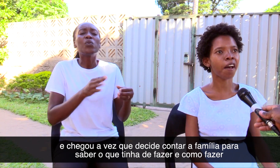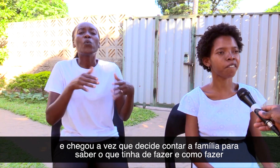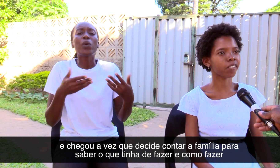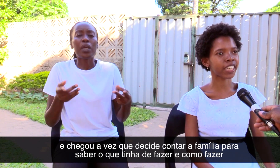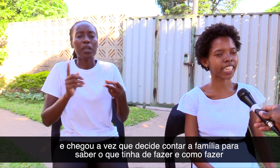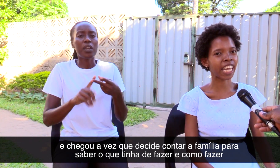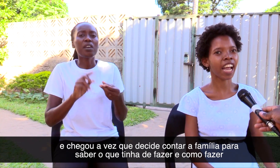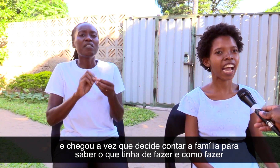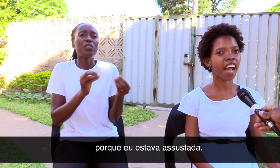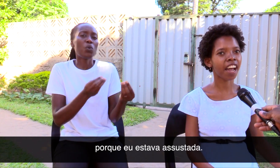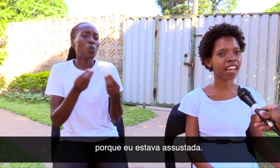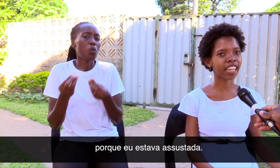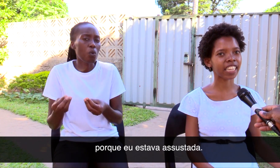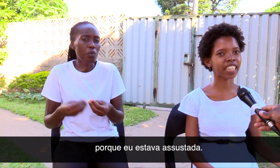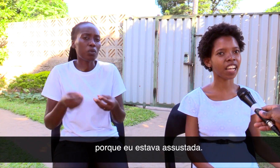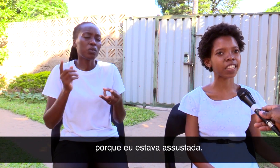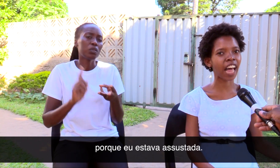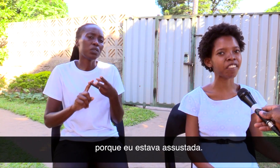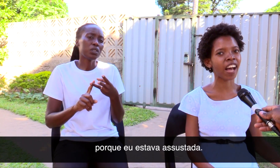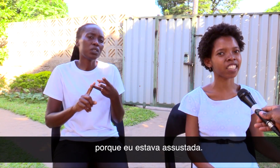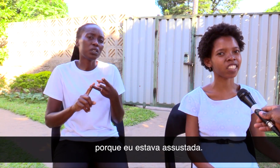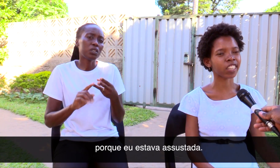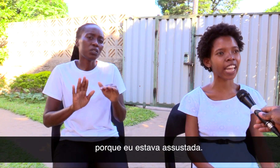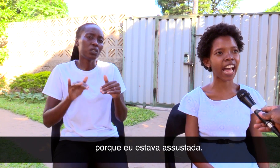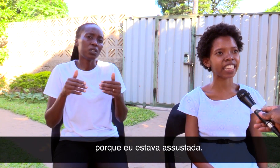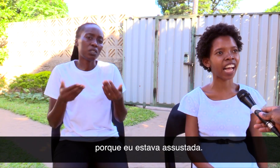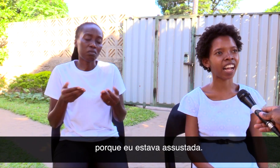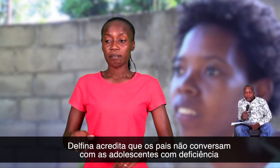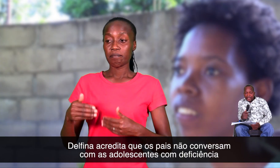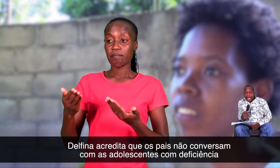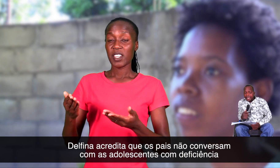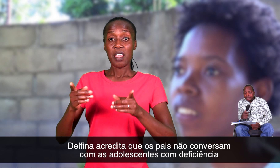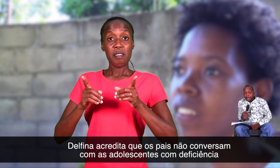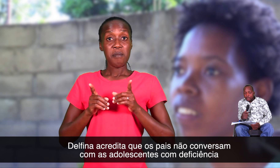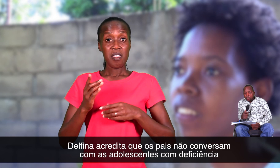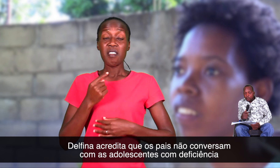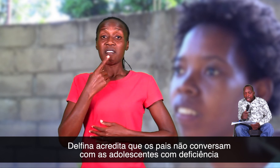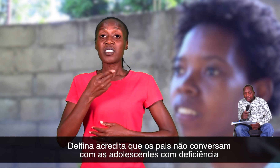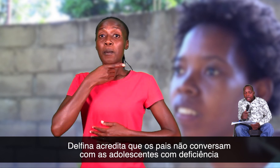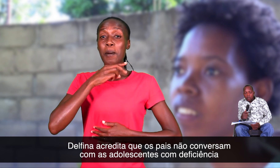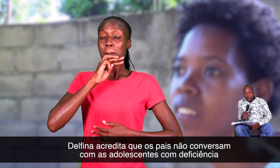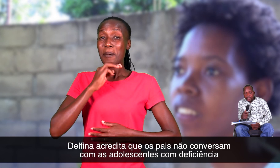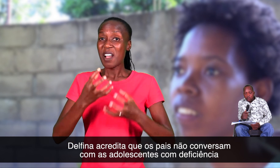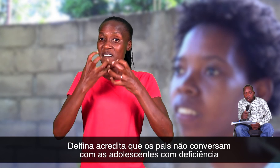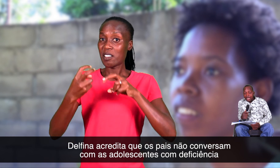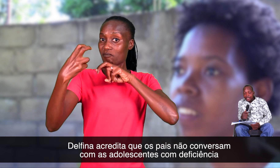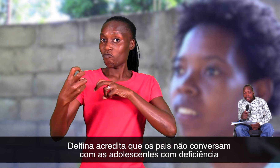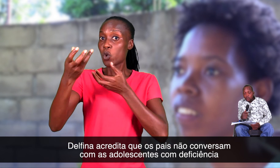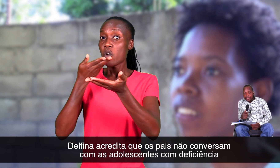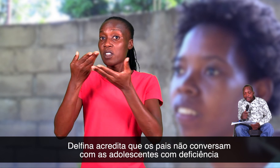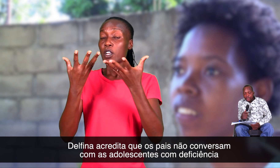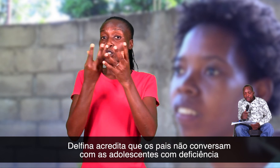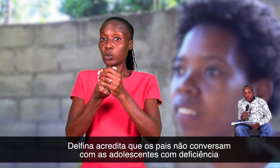fazer, porque eu estava assustada. Delfina acredita que os pais não conversam com